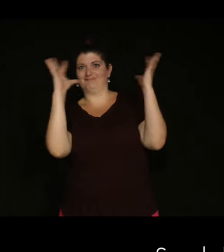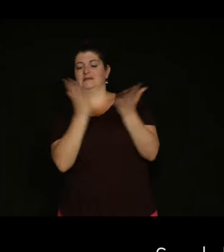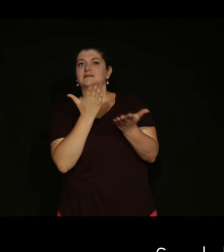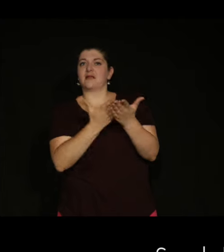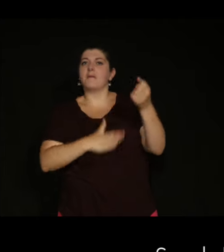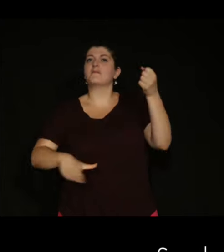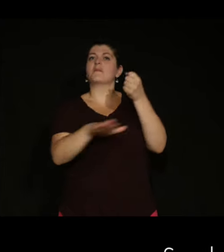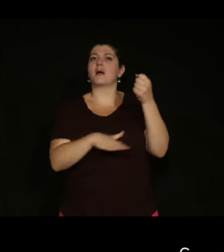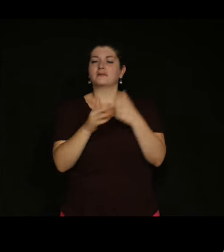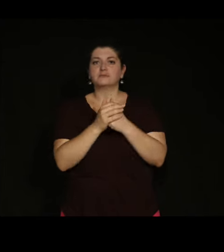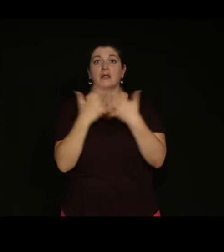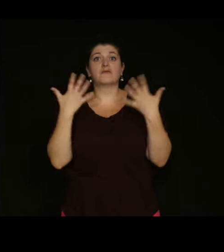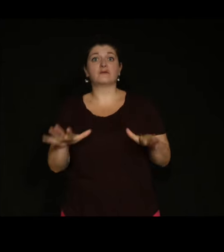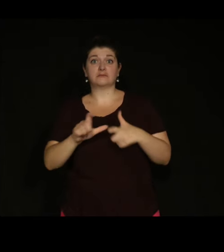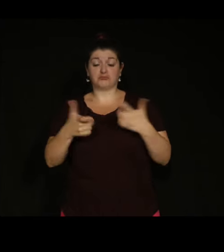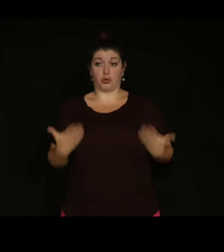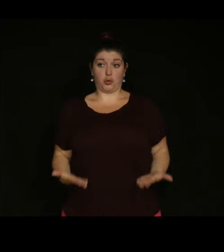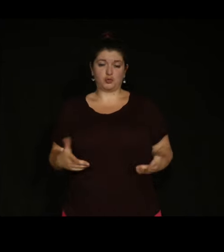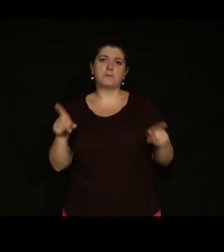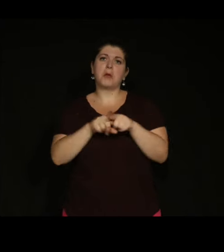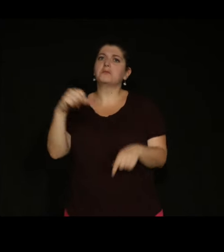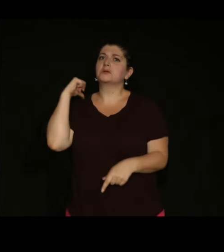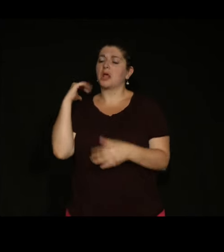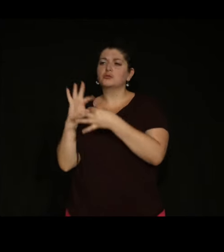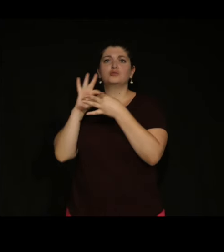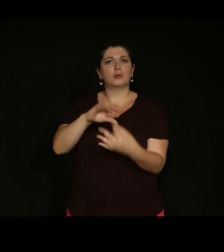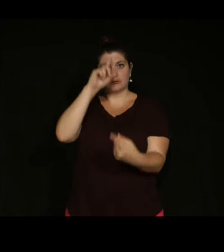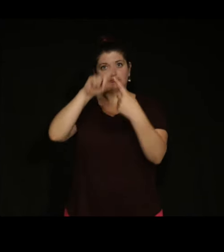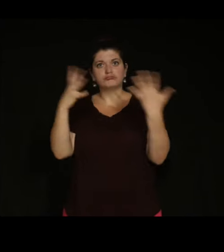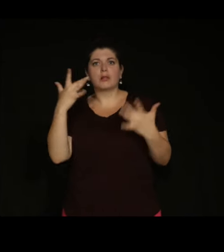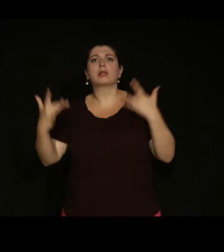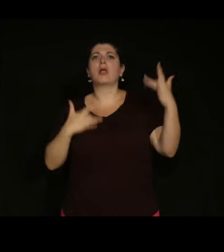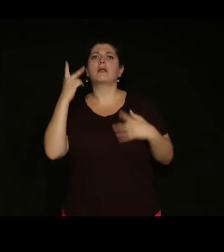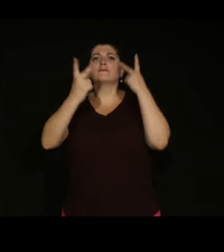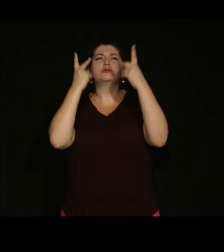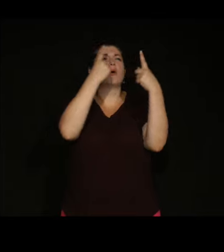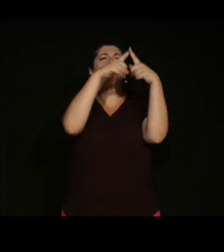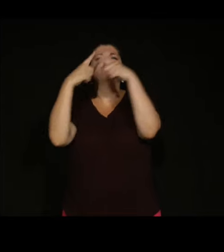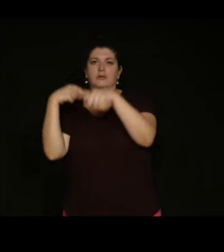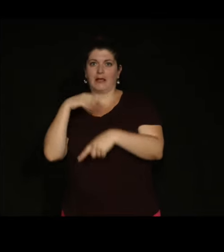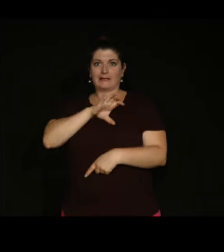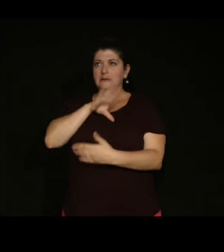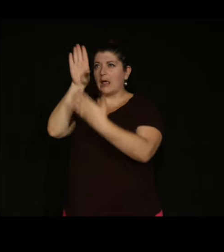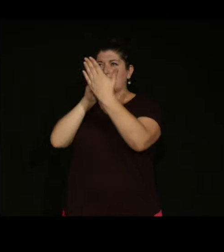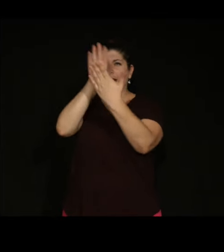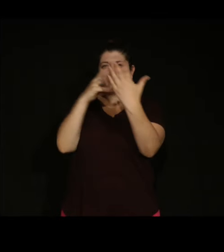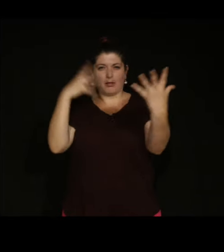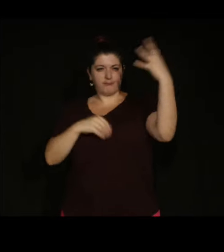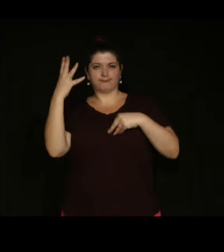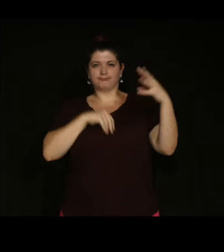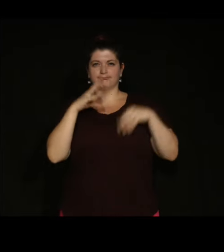toujours, jamais lâché, ça comme base. Et après, on a continué sur, comme hier,